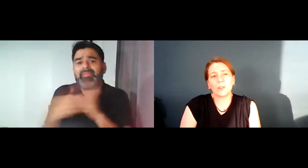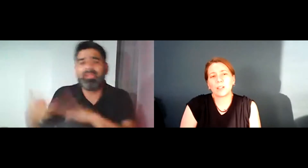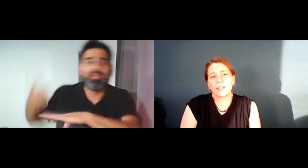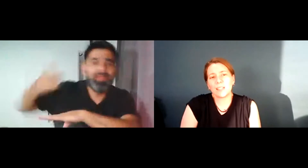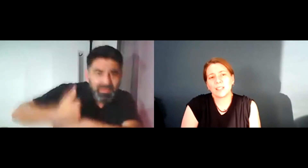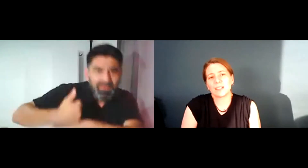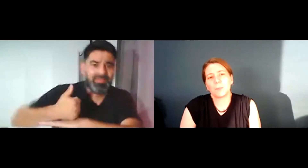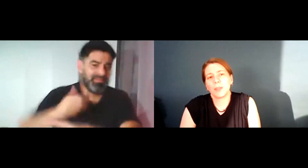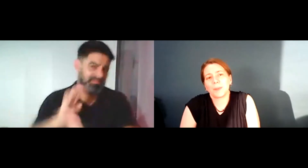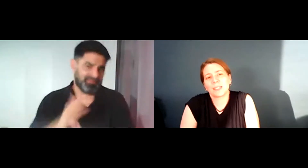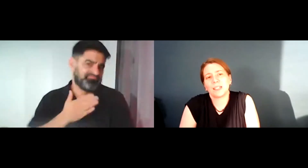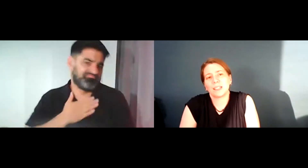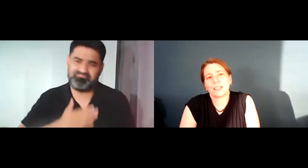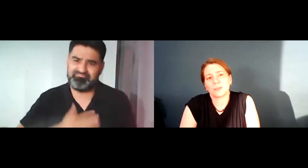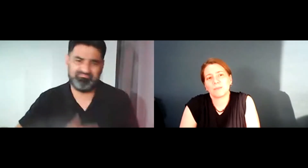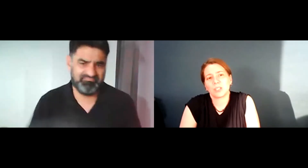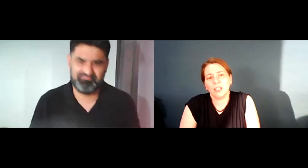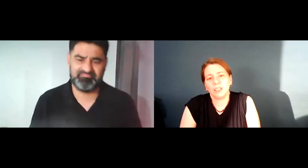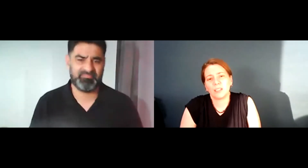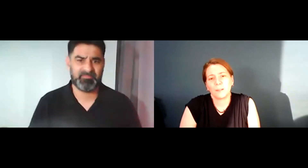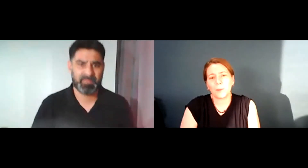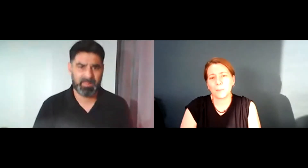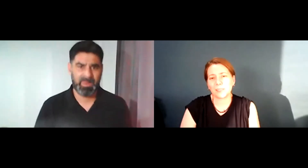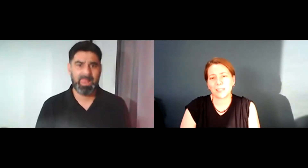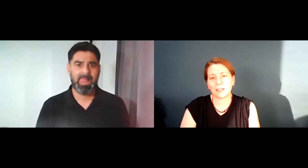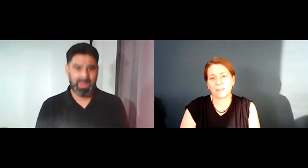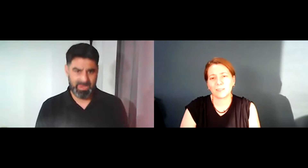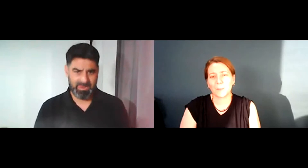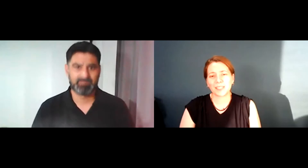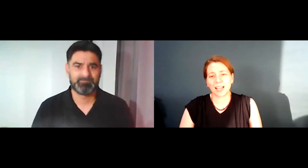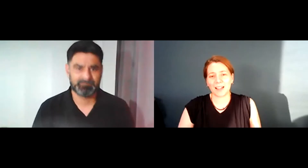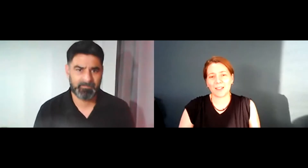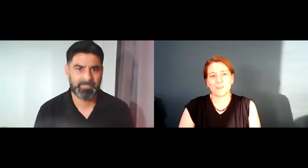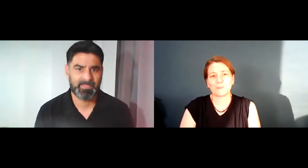otras señas. Puede pasar eso, ¿sí? Puede pasar. No pasa nada.